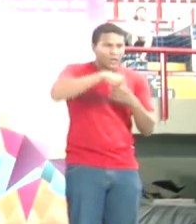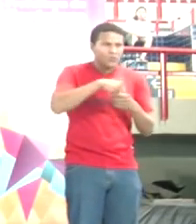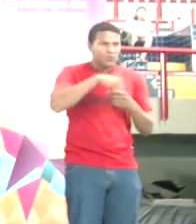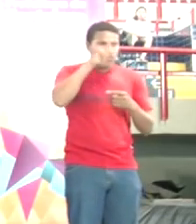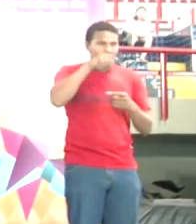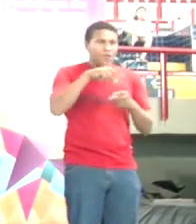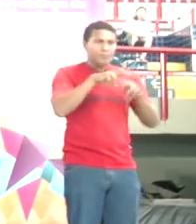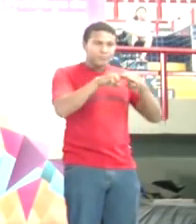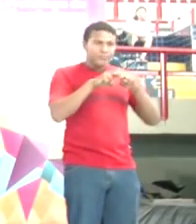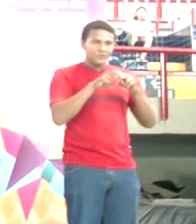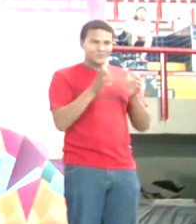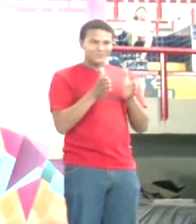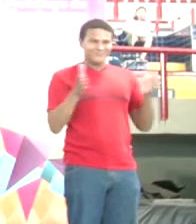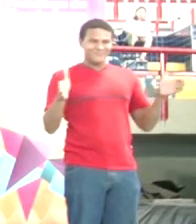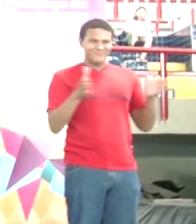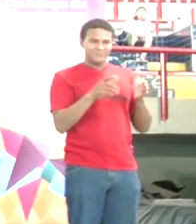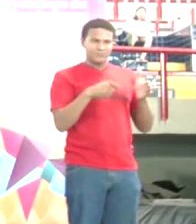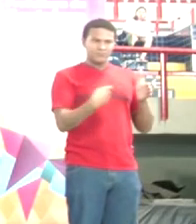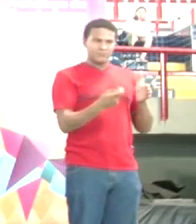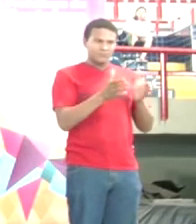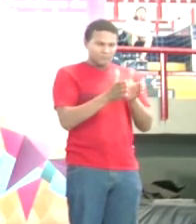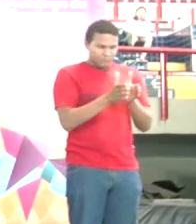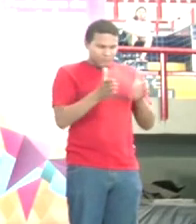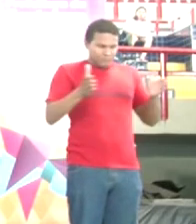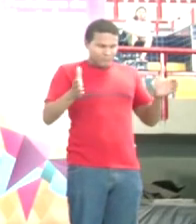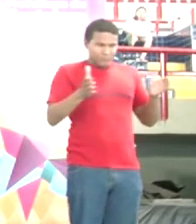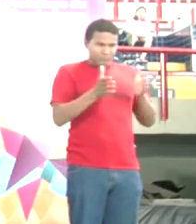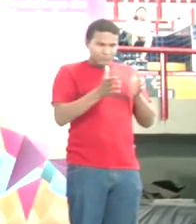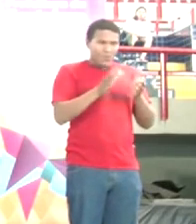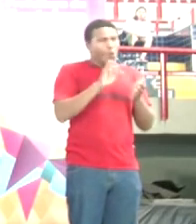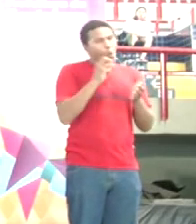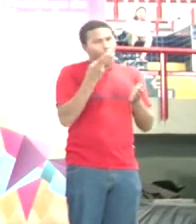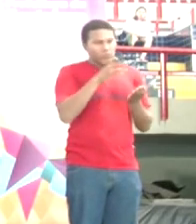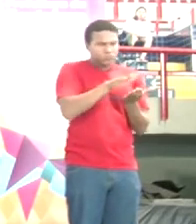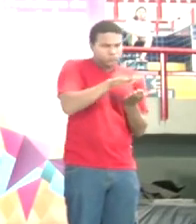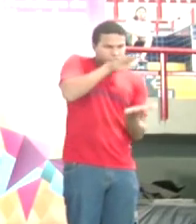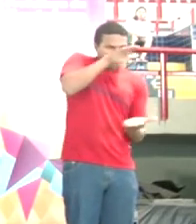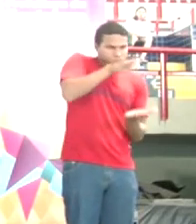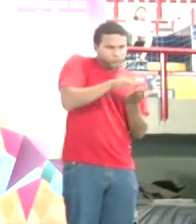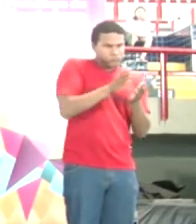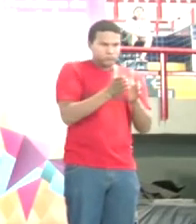ocupa. Entende-se por volume toda a região